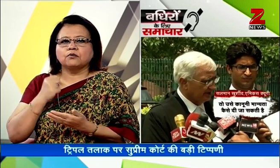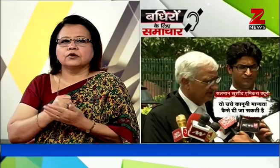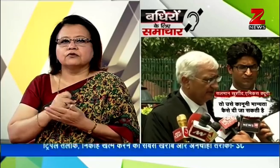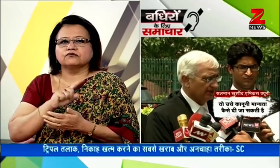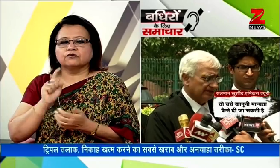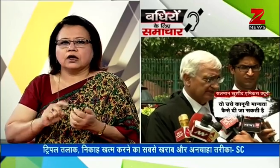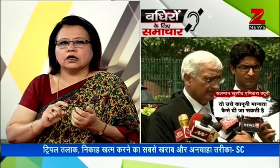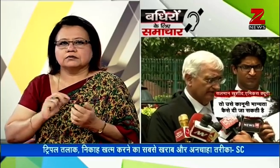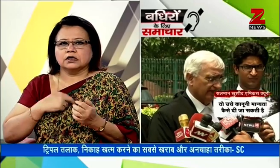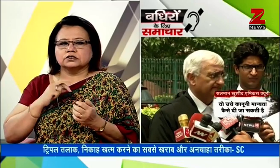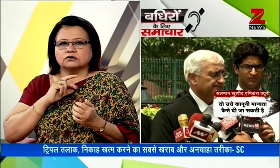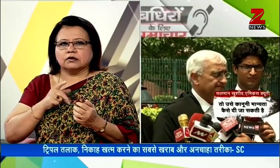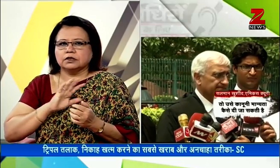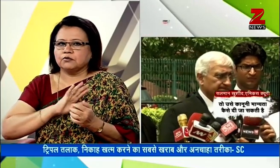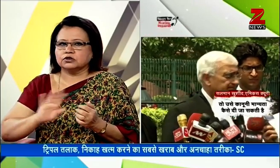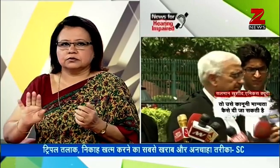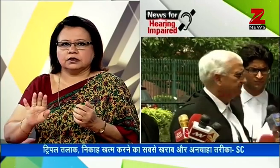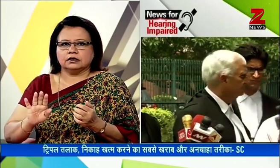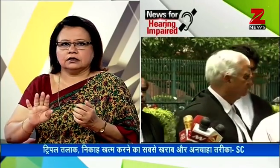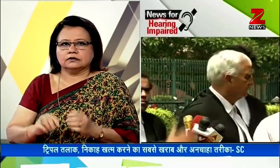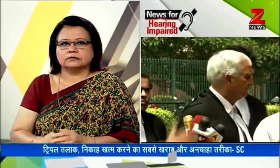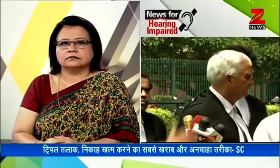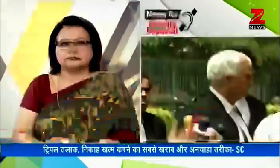इस बात पर मैंने जवाब दिया कि यह संभव नहीं।